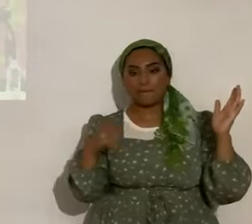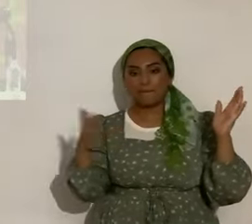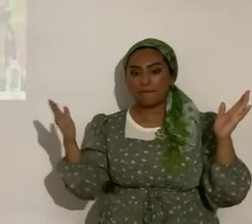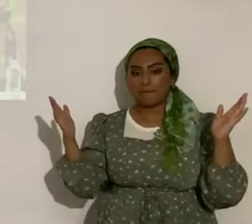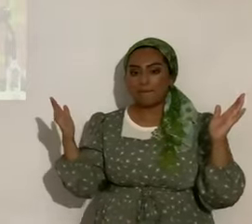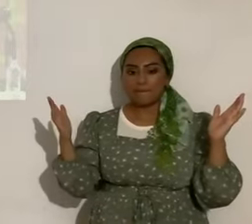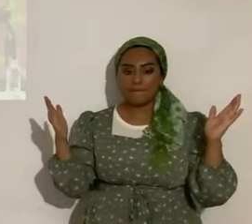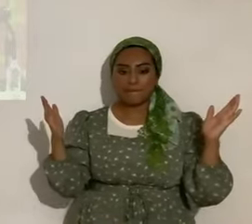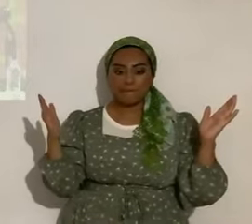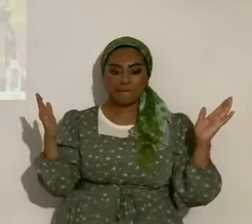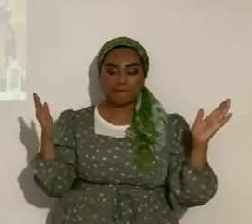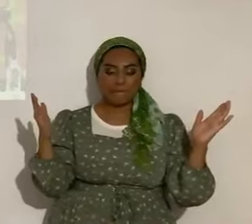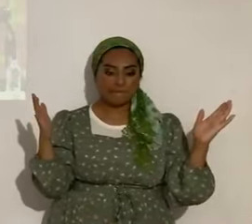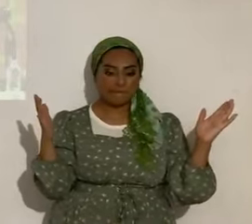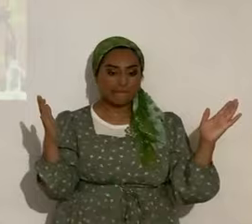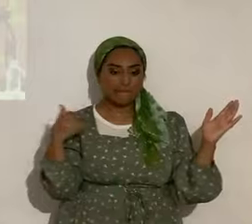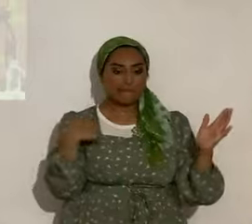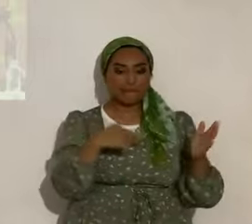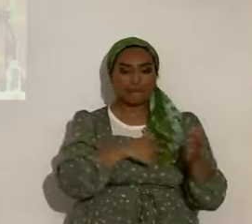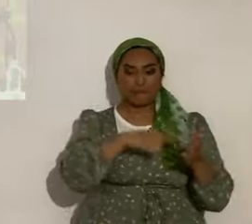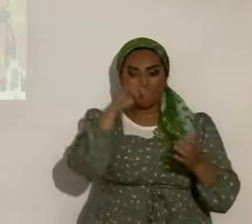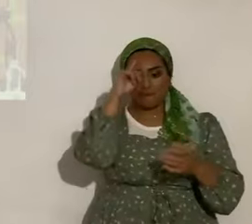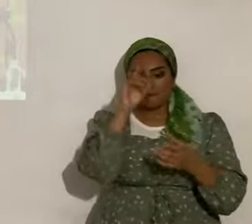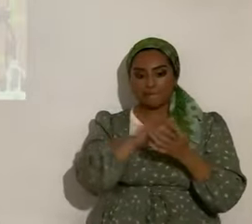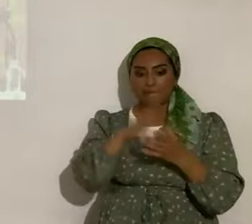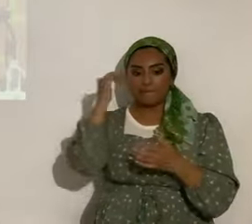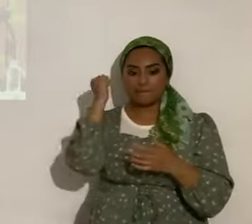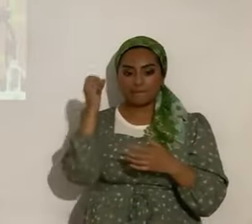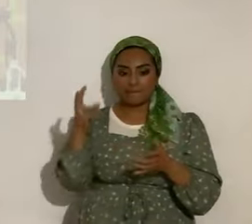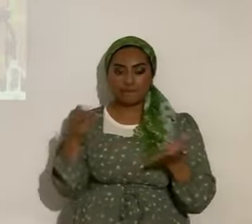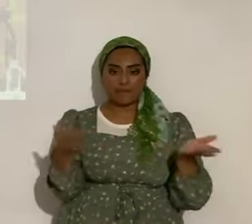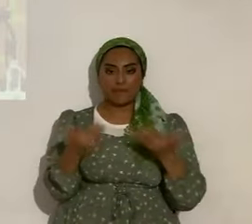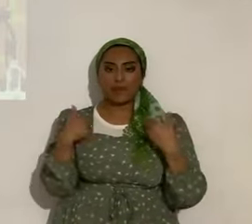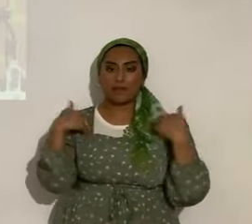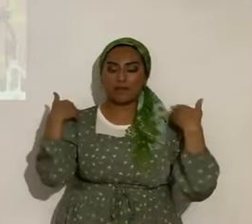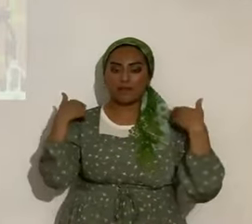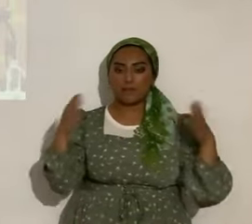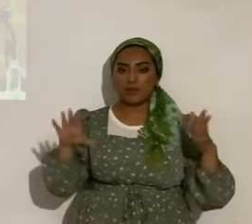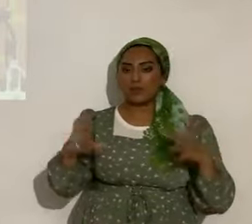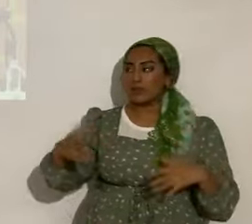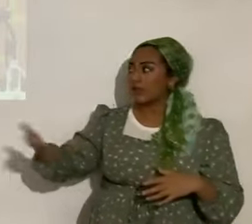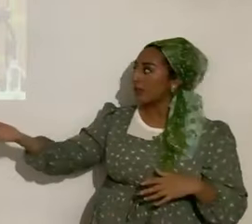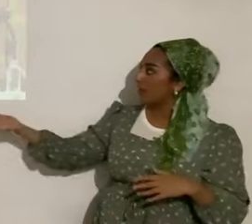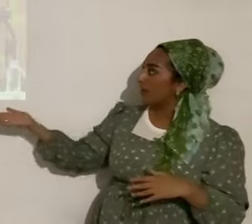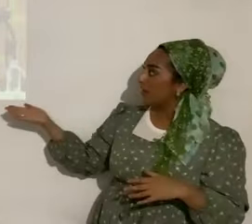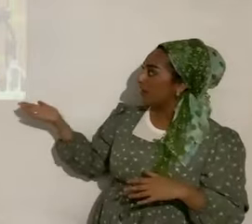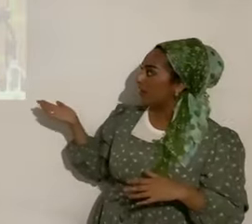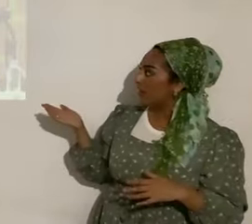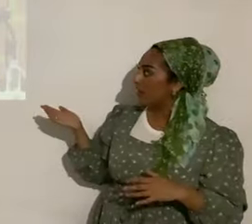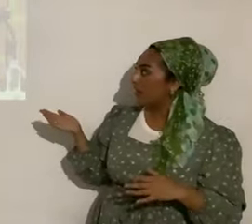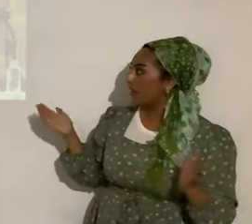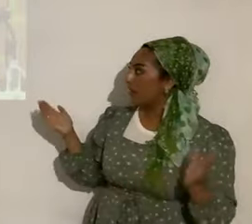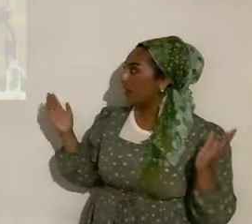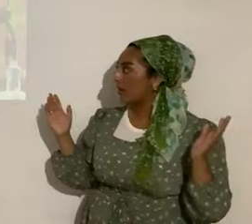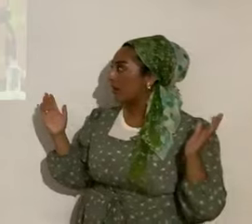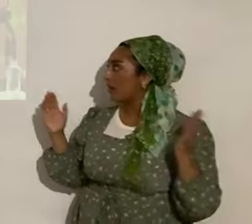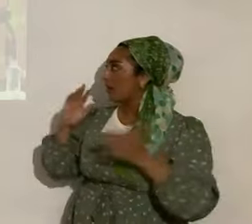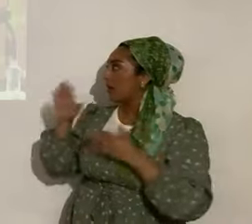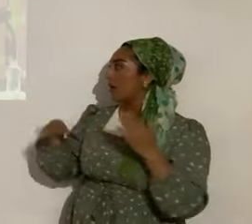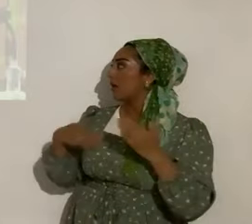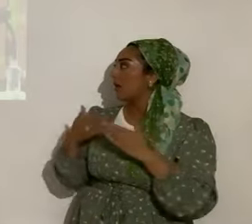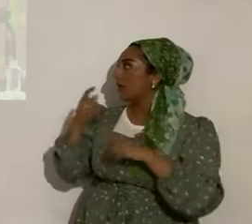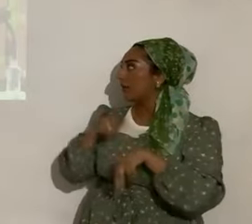no se enseña reencarnación. Creemos en Yahshua, el Todopoderoso, pero aquí mismo hay malajín. Y todo el tiempo yo siento su